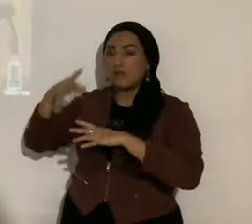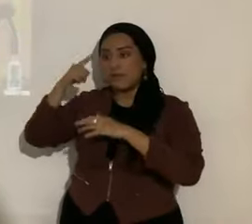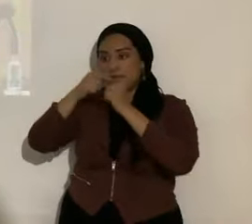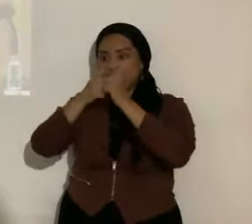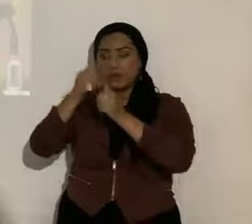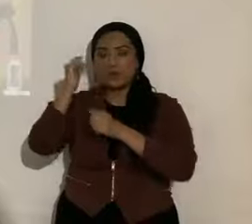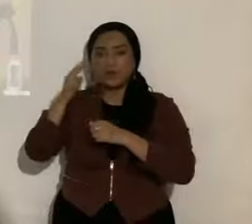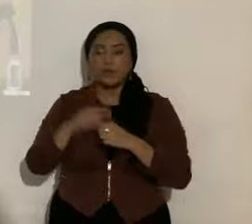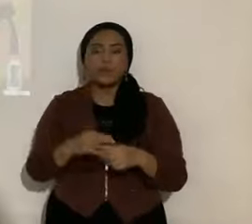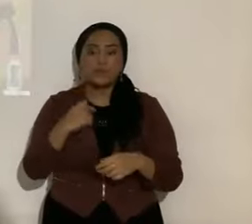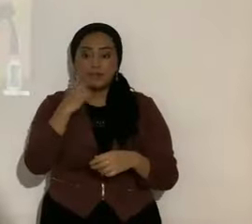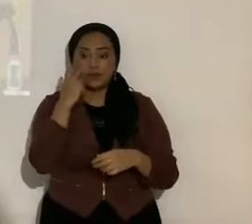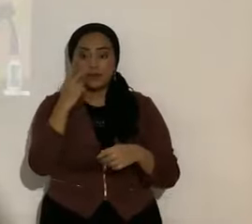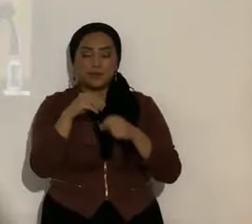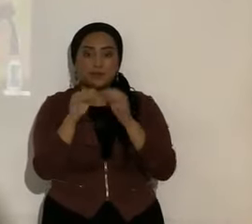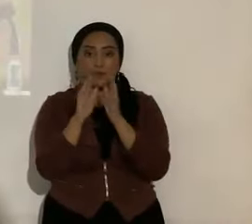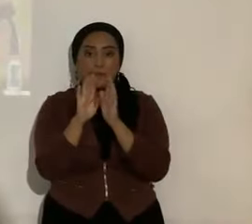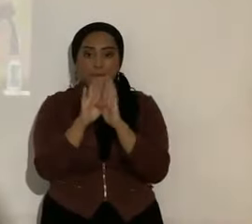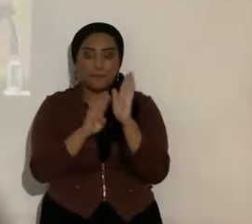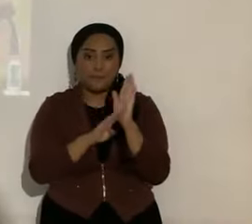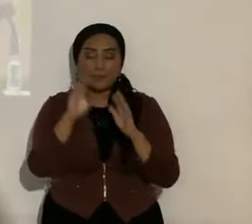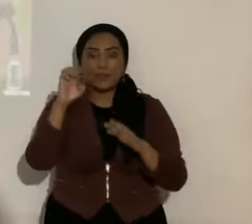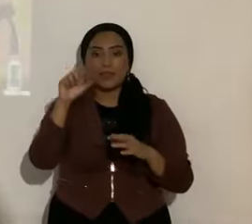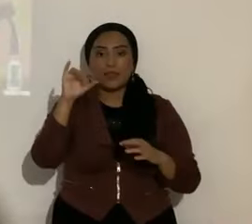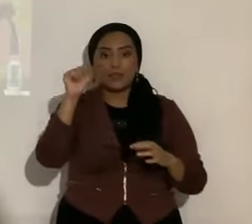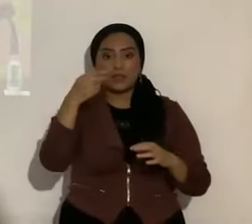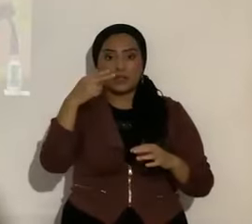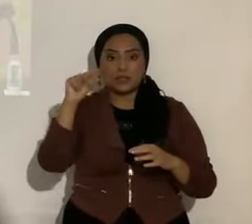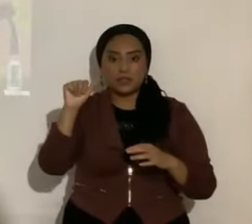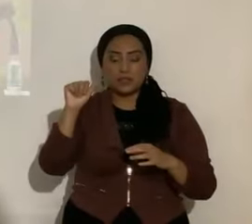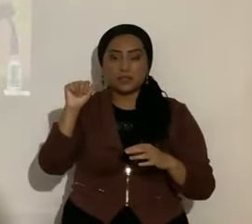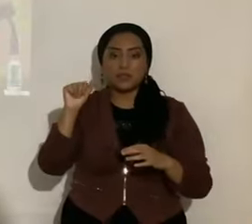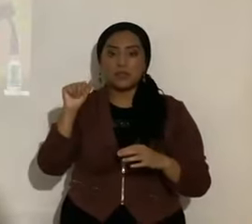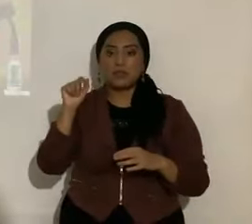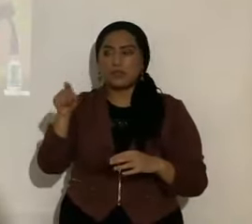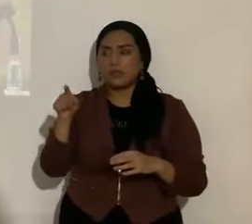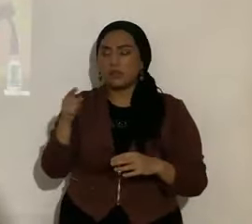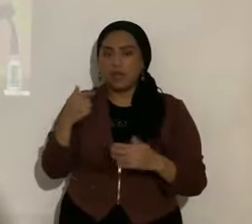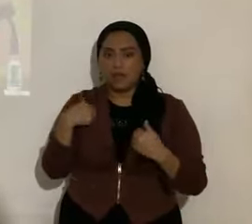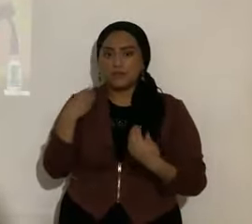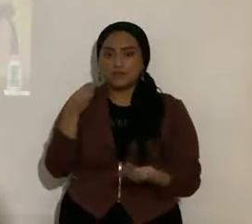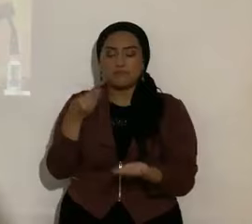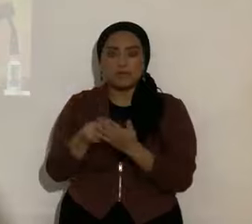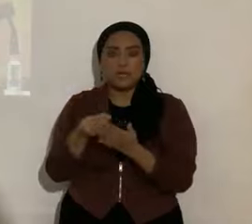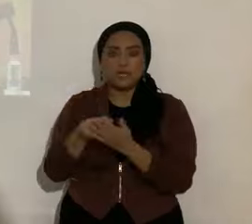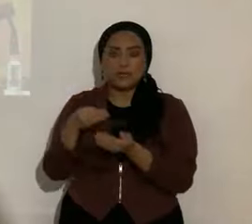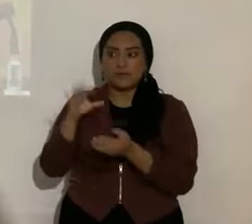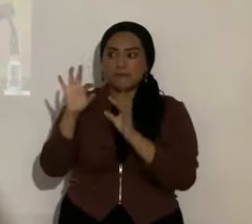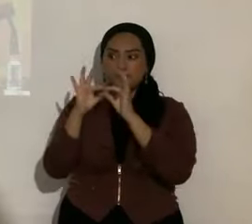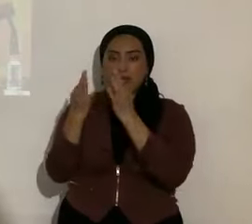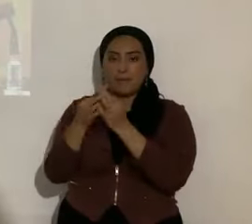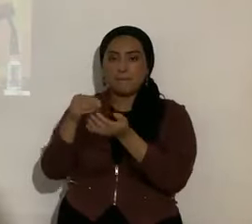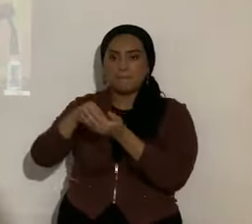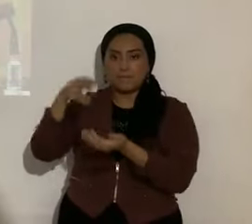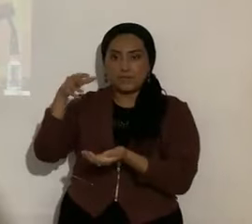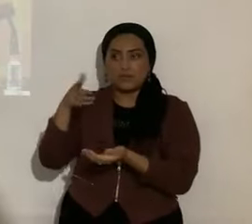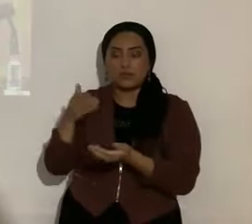la Torá, en el Tanaj, Eliseo era de una clase muy pudiente, ¿sí? Porque tenía